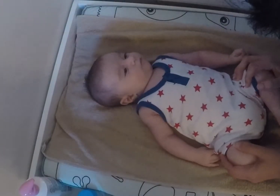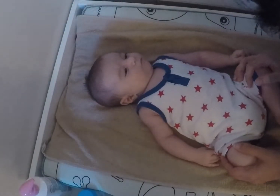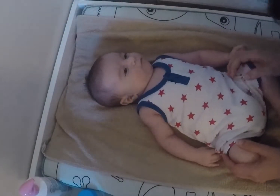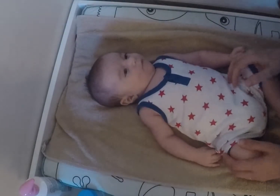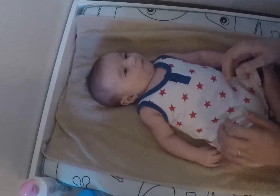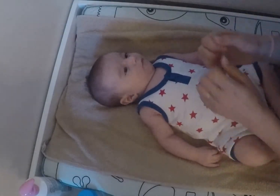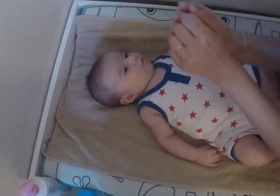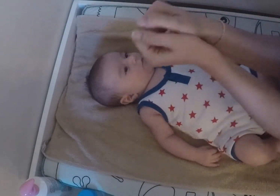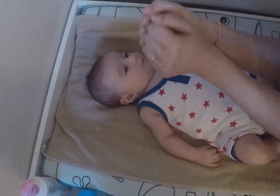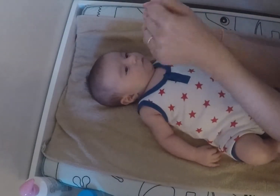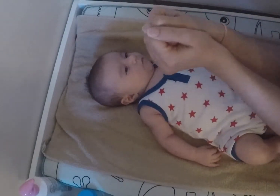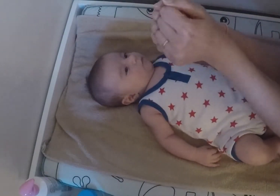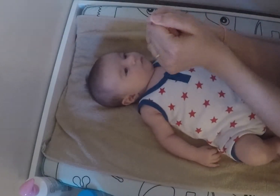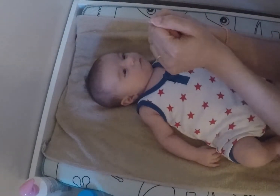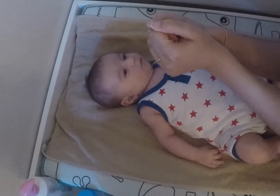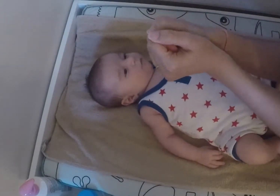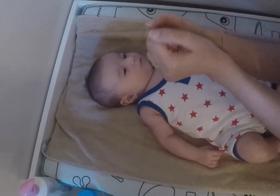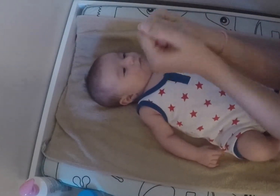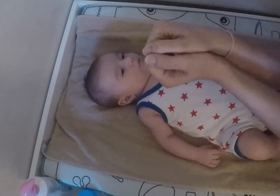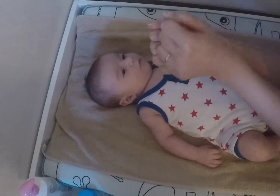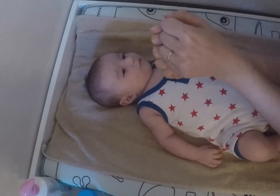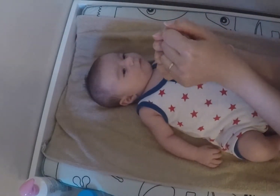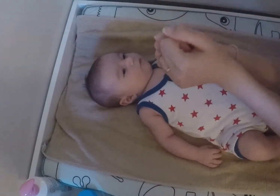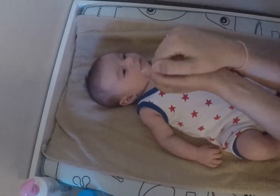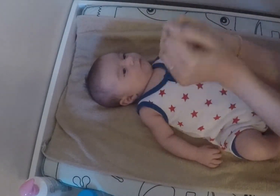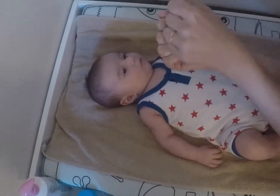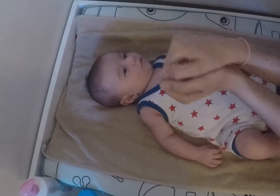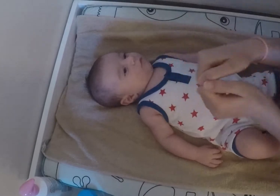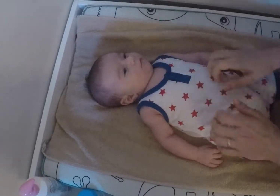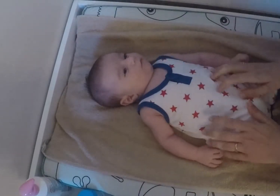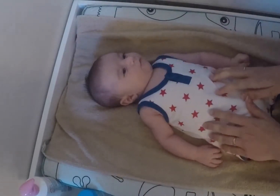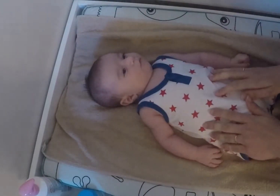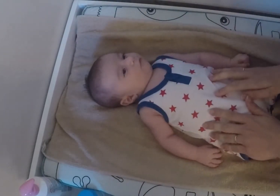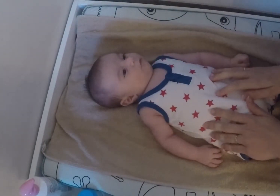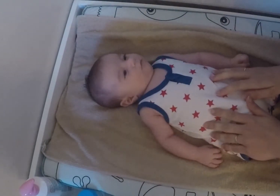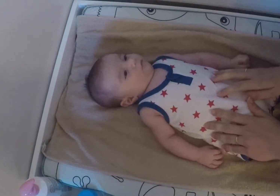Hugo, on change la couche? On change la couche? Allez,